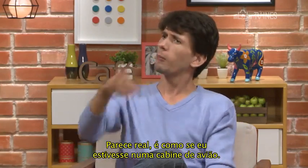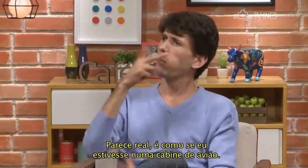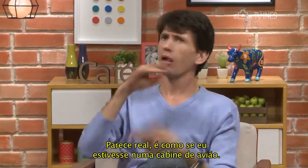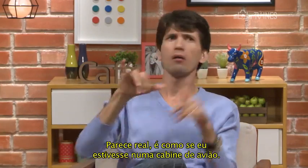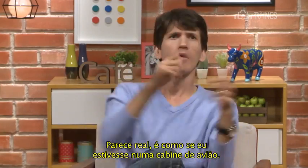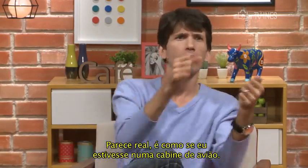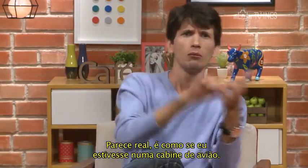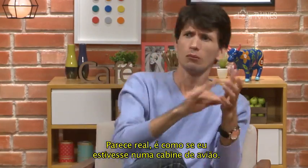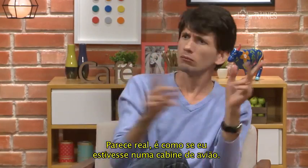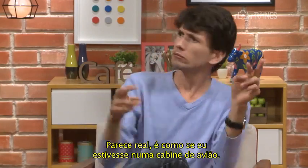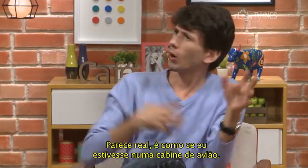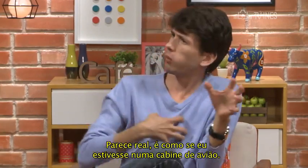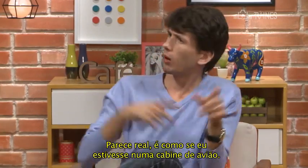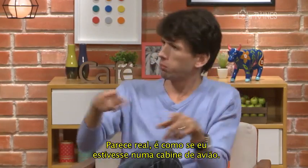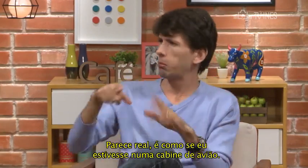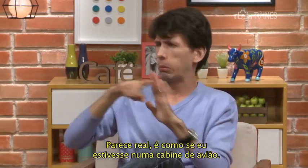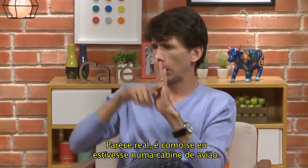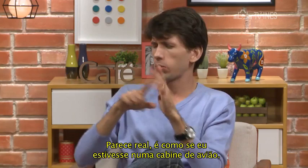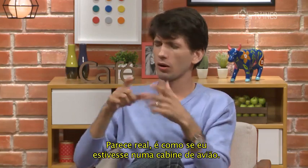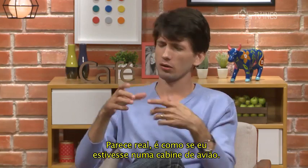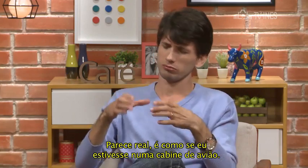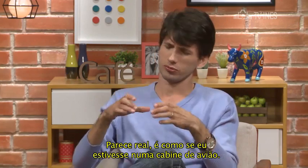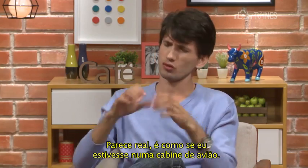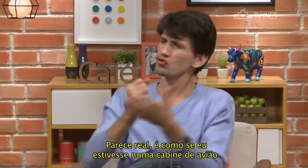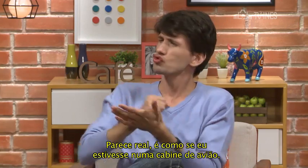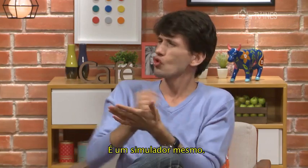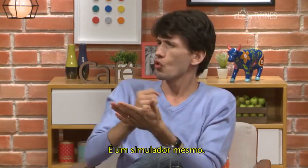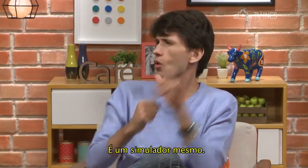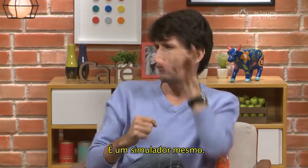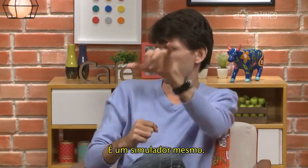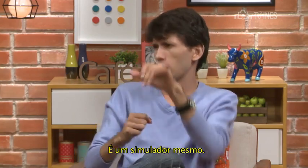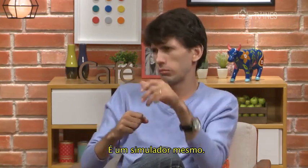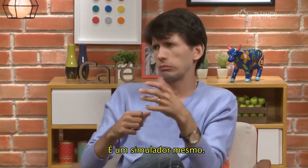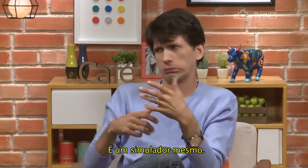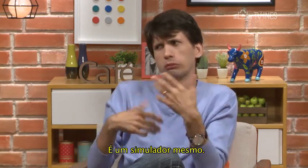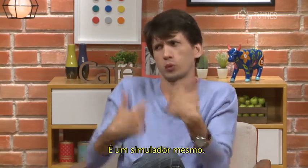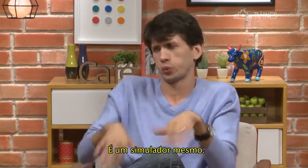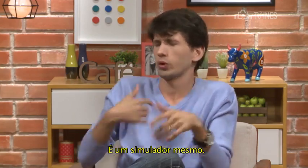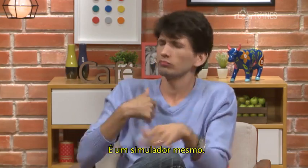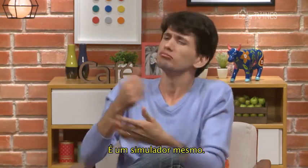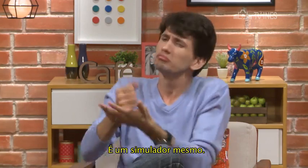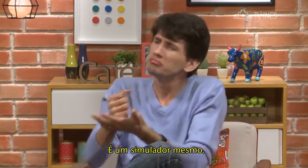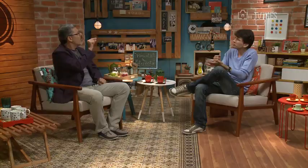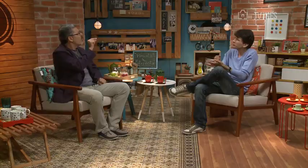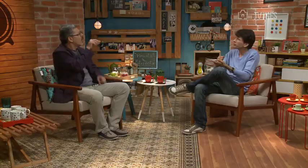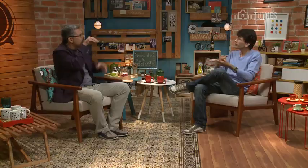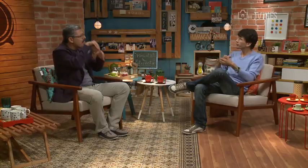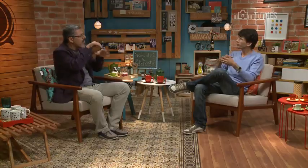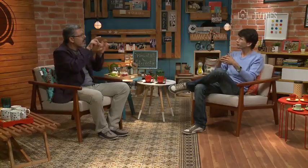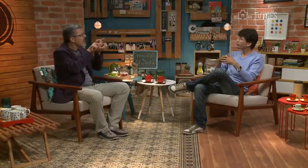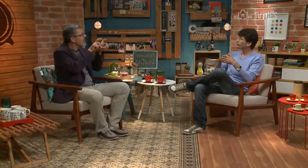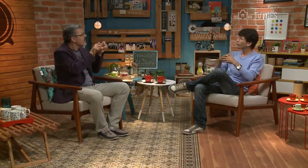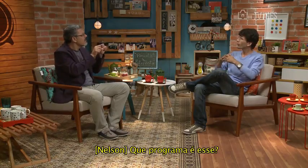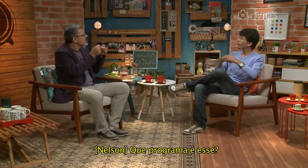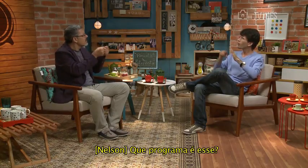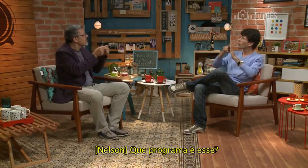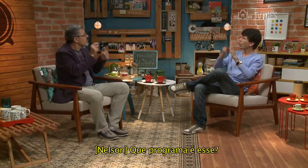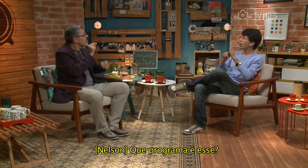como se estivesse numa cabine de avião é um simulador mesmo em que programa é